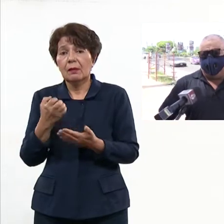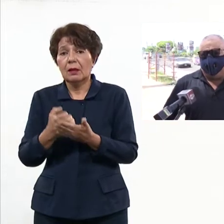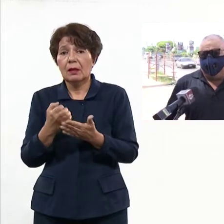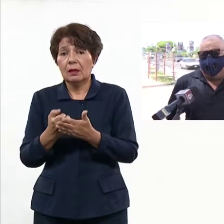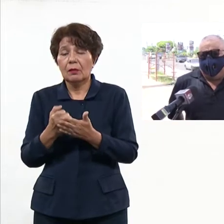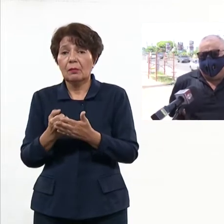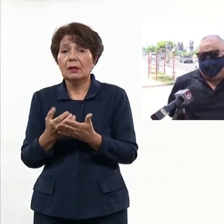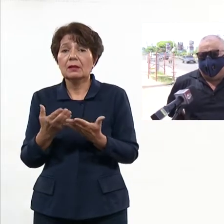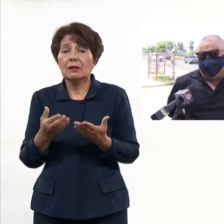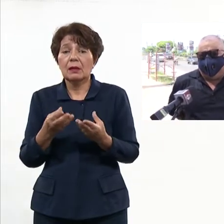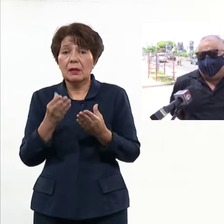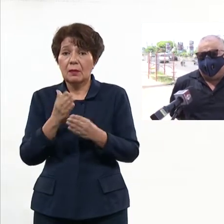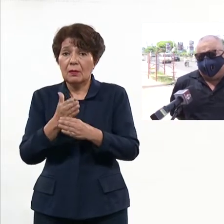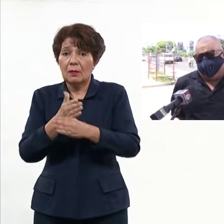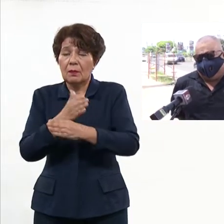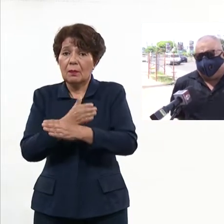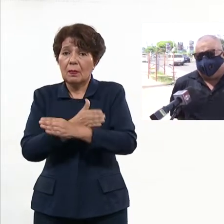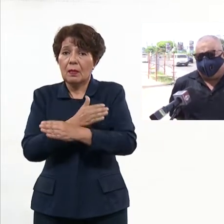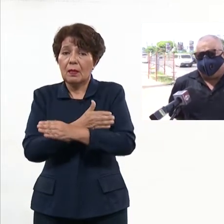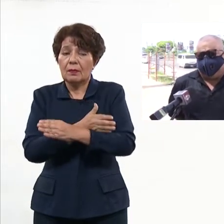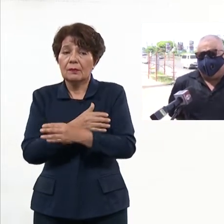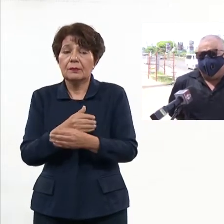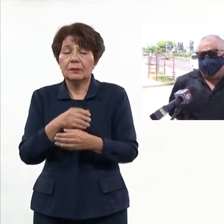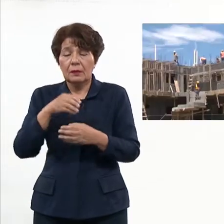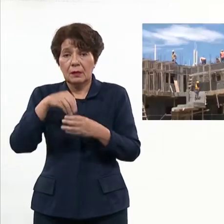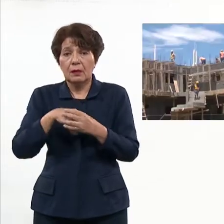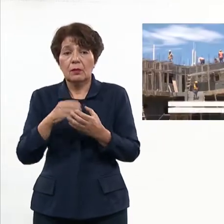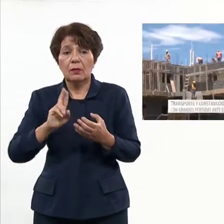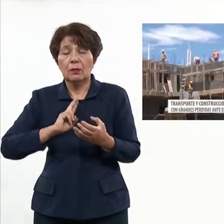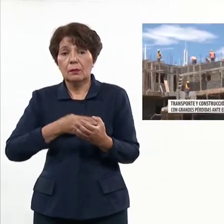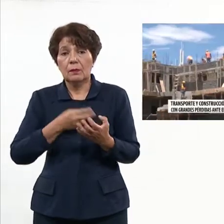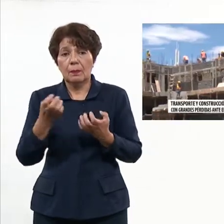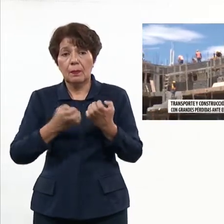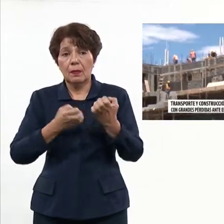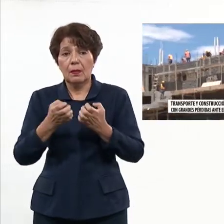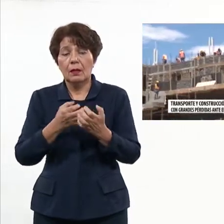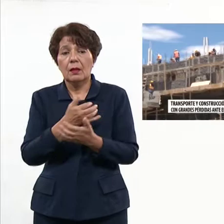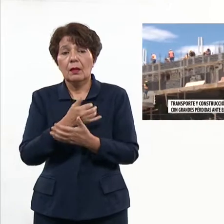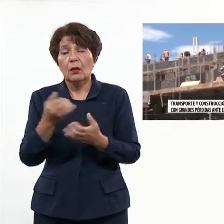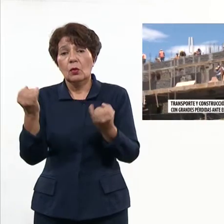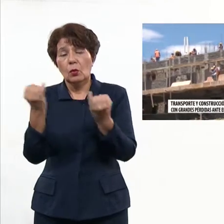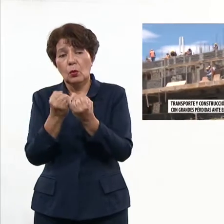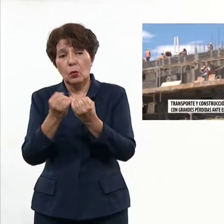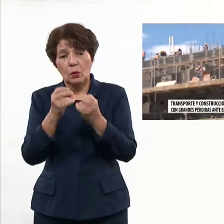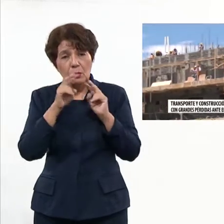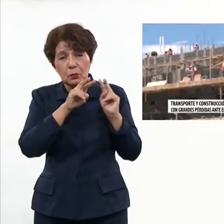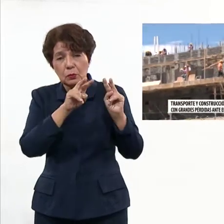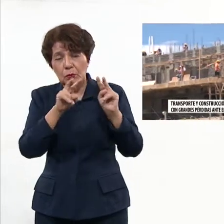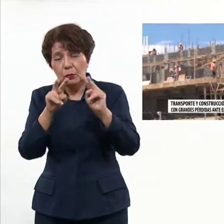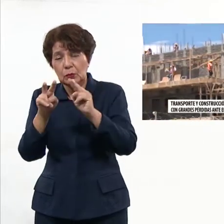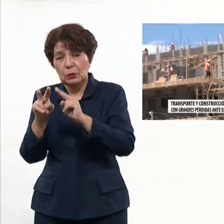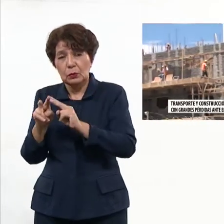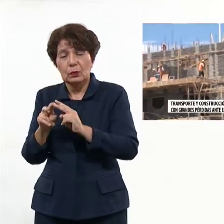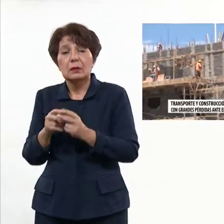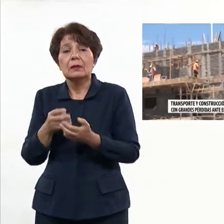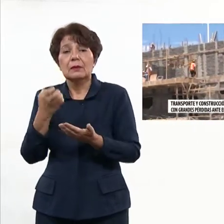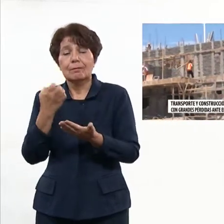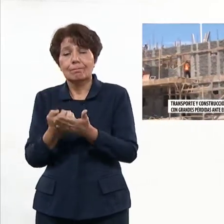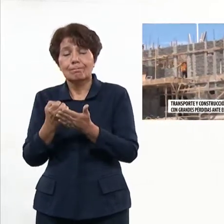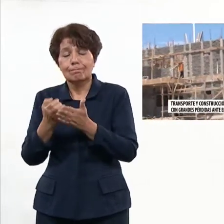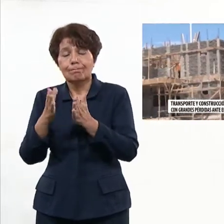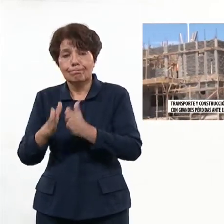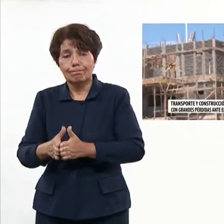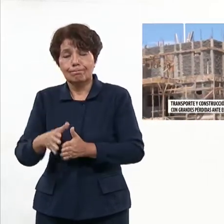recuperación a nivel de empresa ante estos escenarios expertos en el ámbito económico han